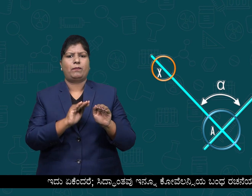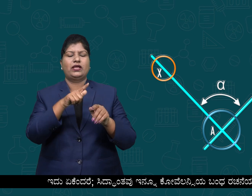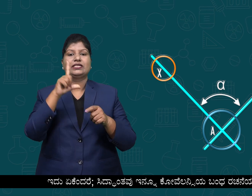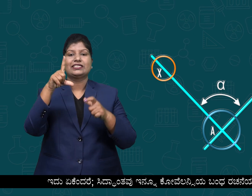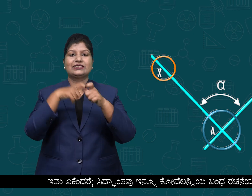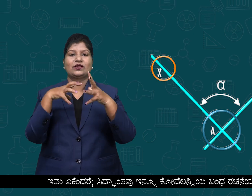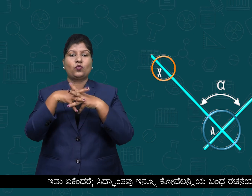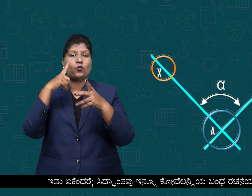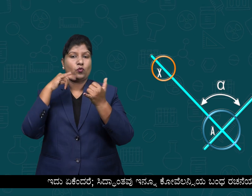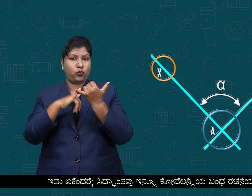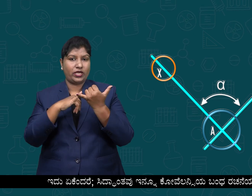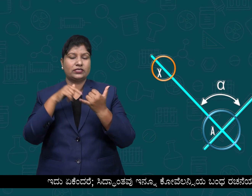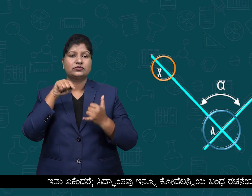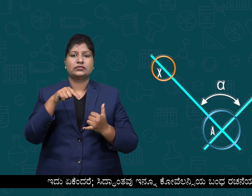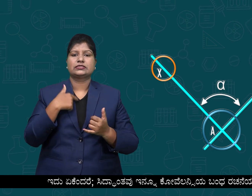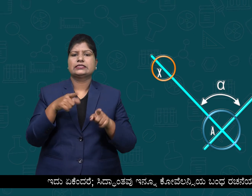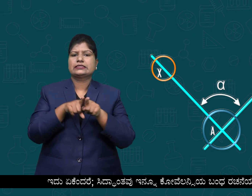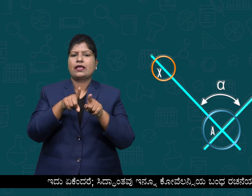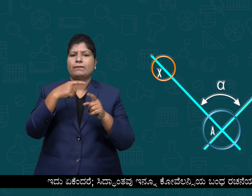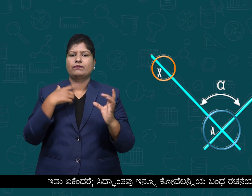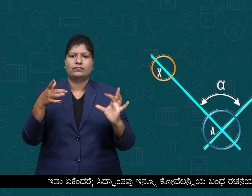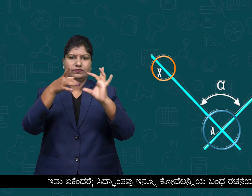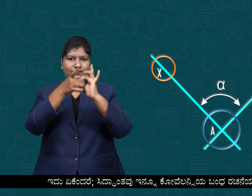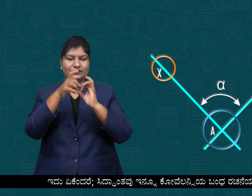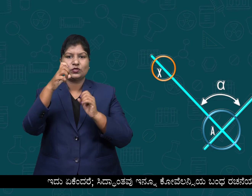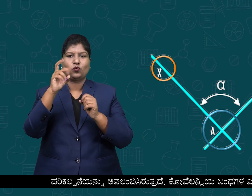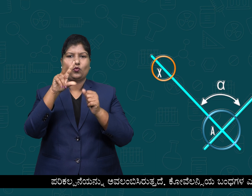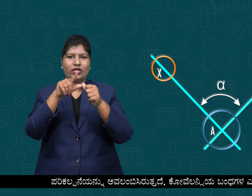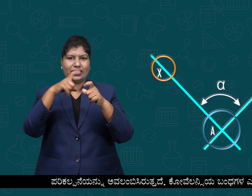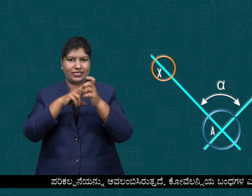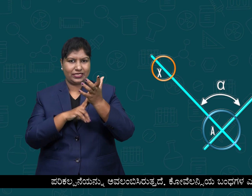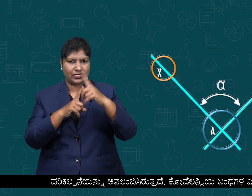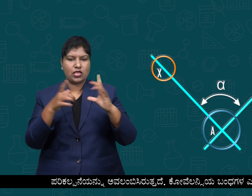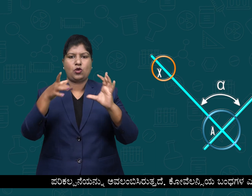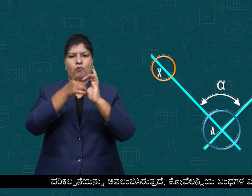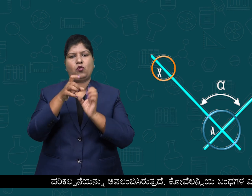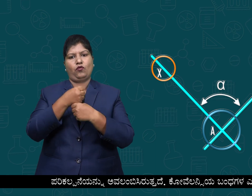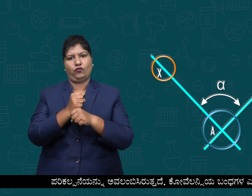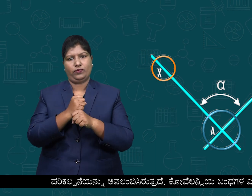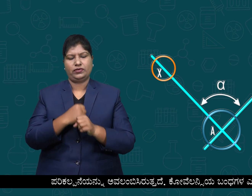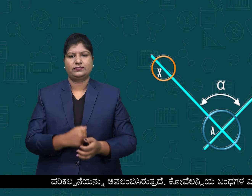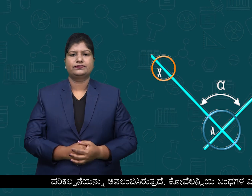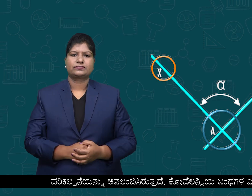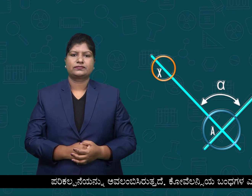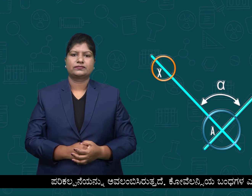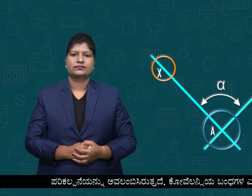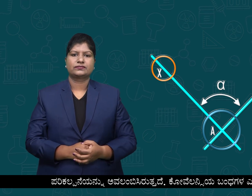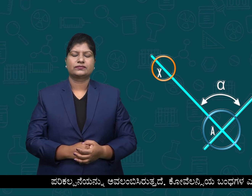ಸಿದ್ಧಾಂತವು ಇನ್ನೂ ಕೋವೆಲೆನ್ಸಿಯ ಬಂಧ ರಚನೆಯ ಲೂಯಿಸ್ ಪರಿಕಲ್ಪನೆಯನ್ನು ಅವಲಂಬಿಸಿರುತ್ತದೆ. ಕೋವೆಲೆನ್ಸಿಯ